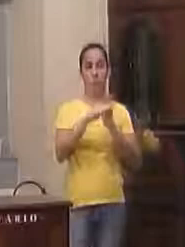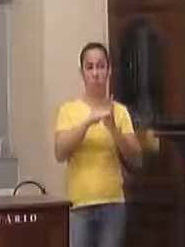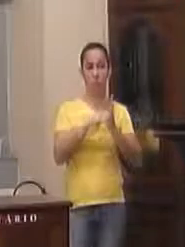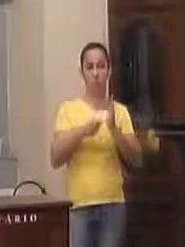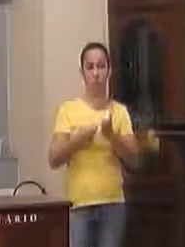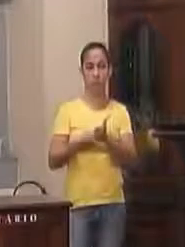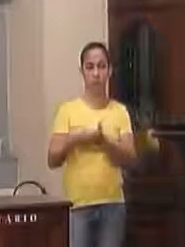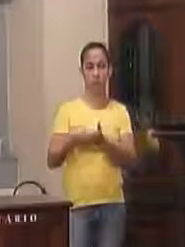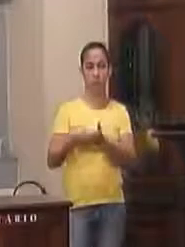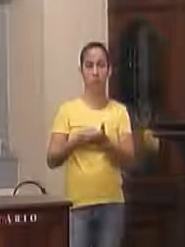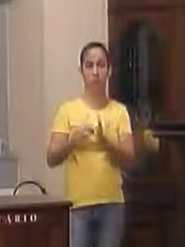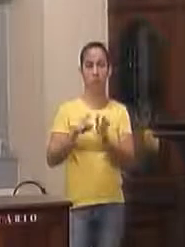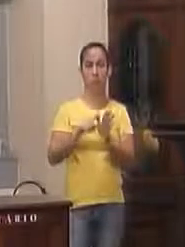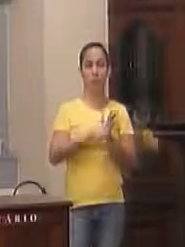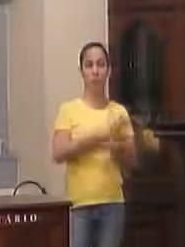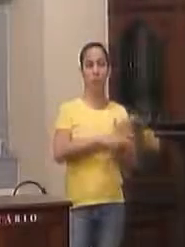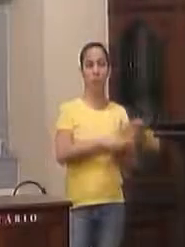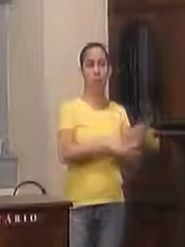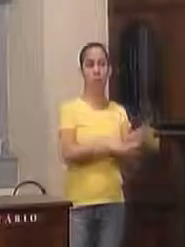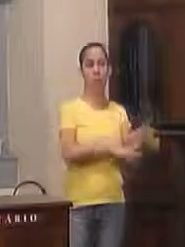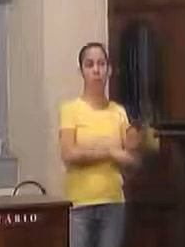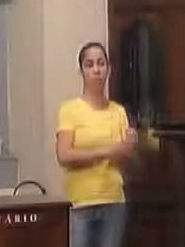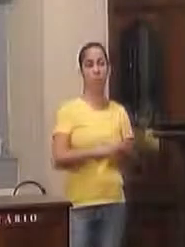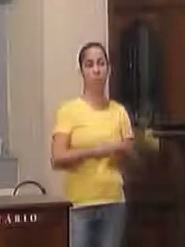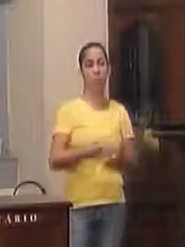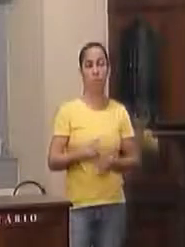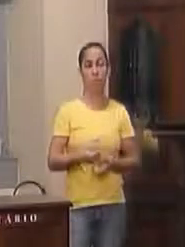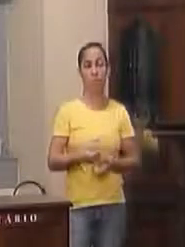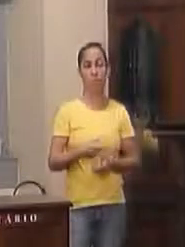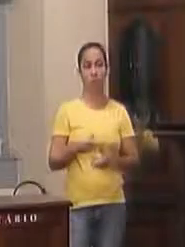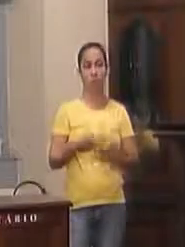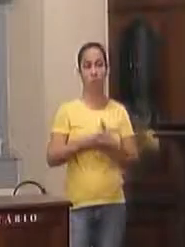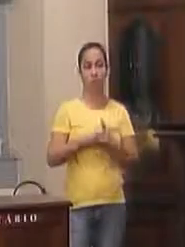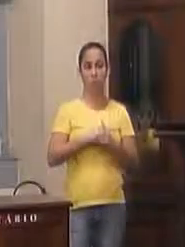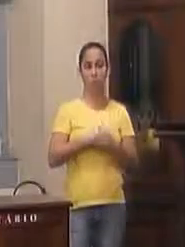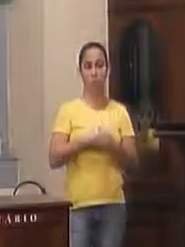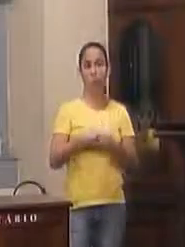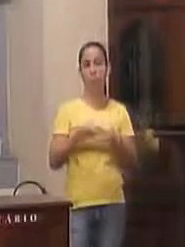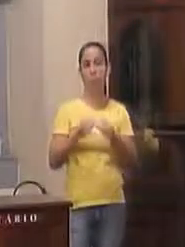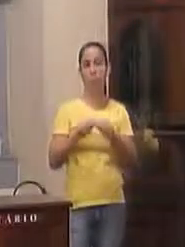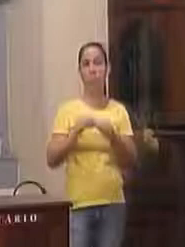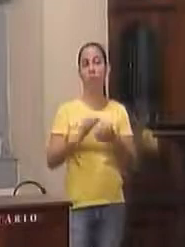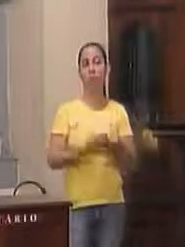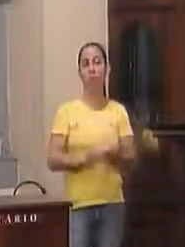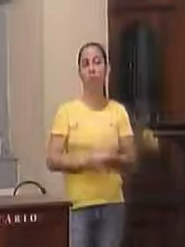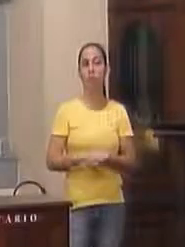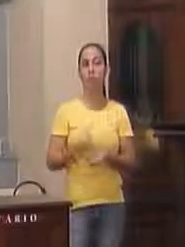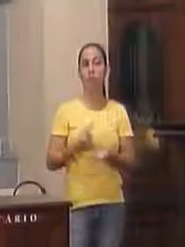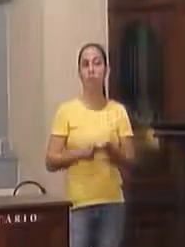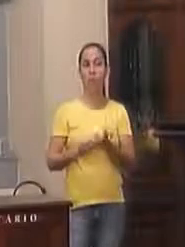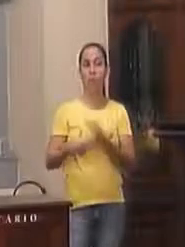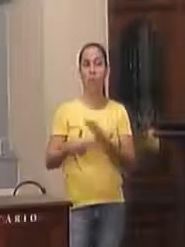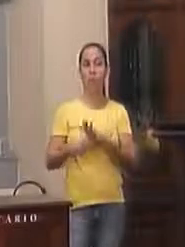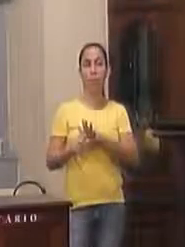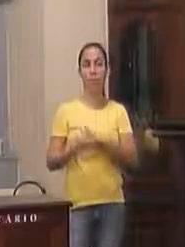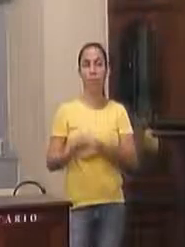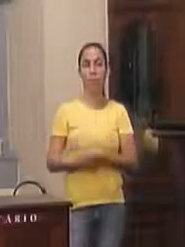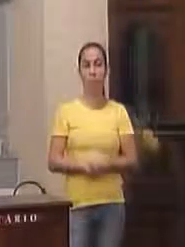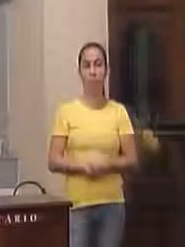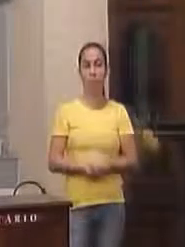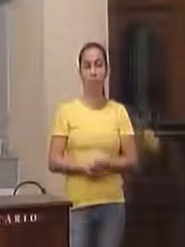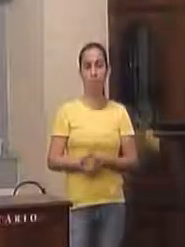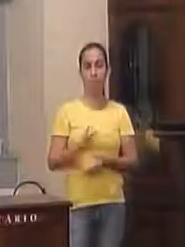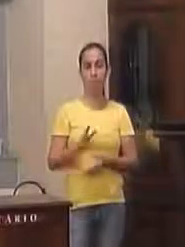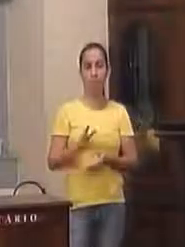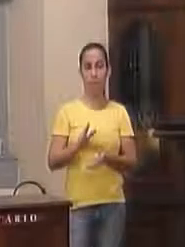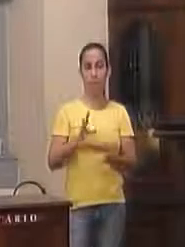esses pagamentos para poder diminuir esse déficit que tem em relação a esses compromissos. E as